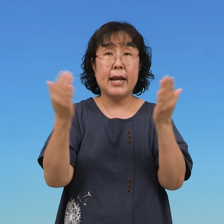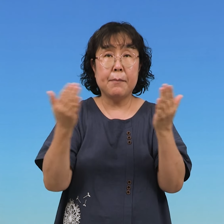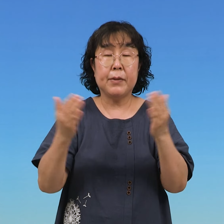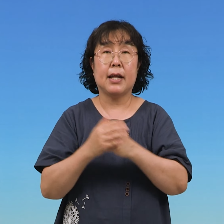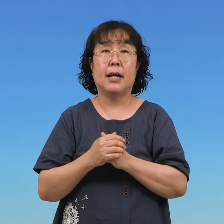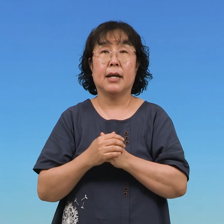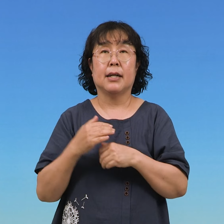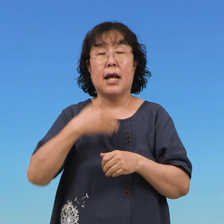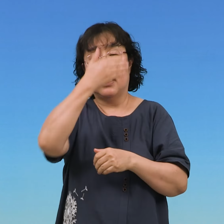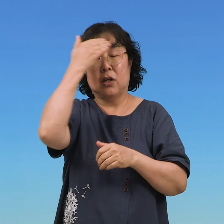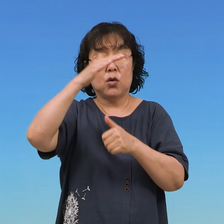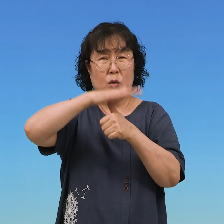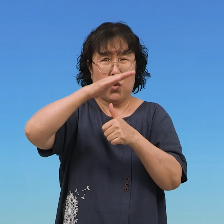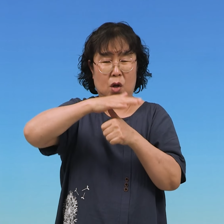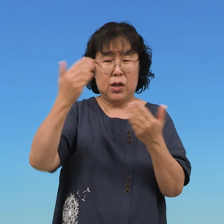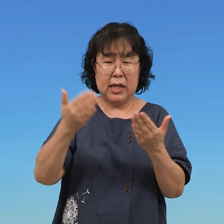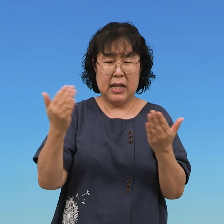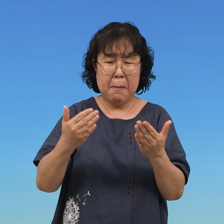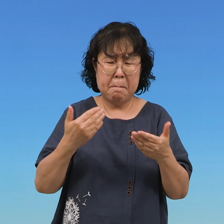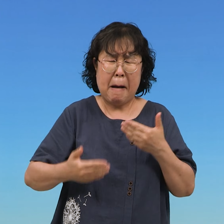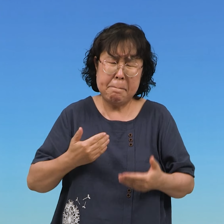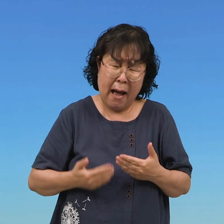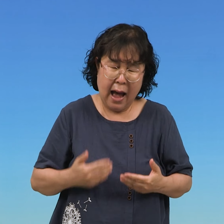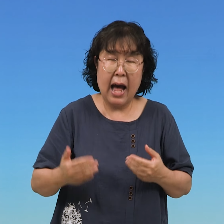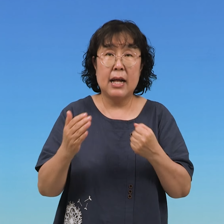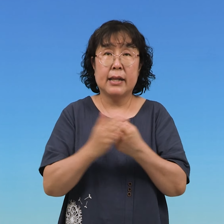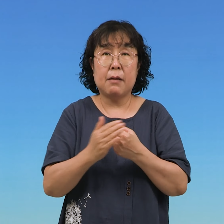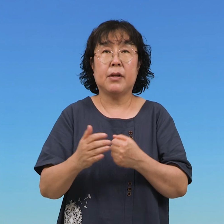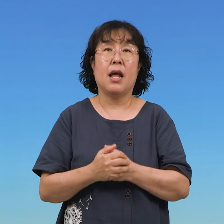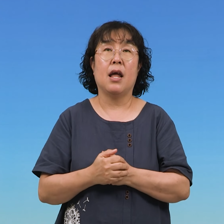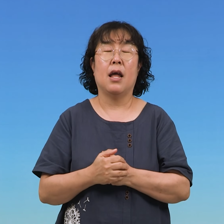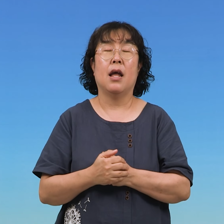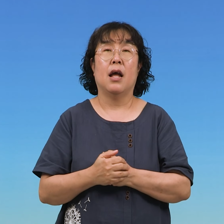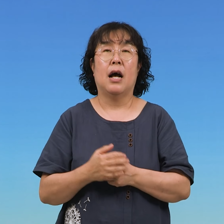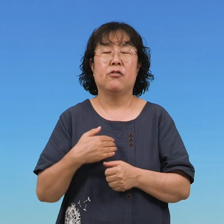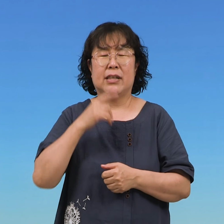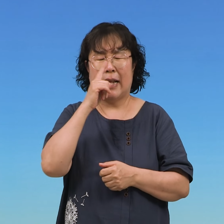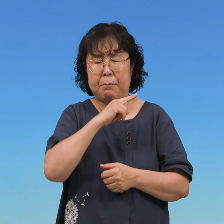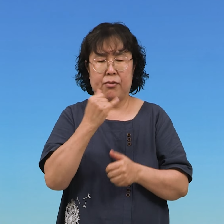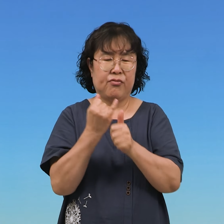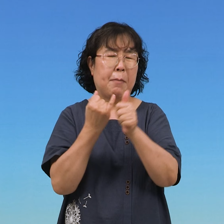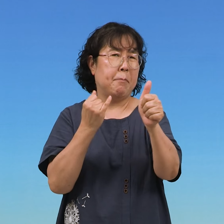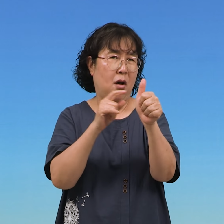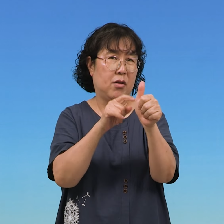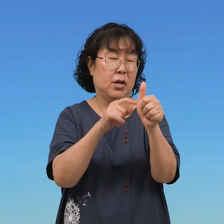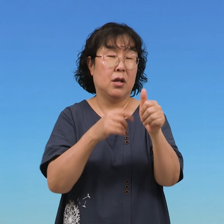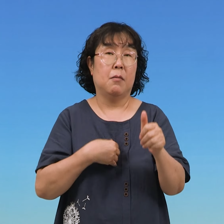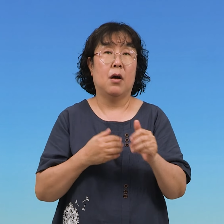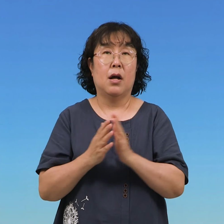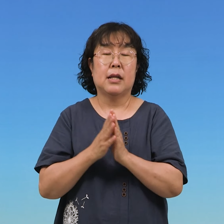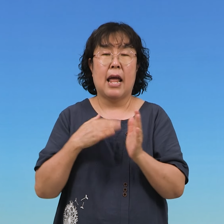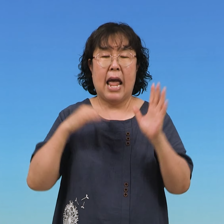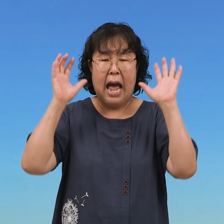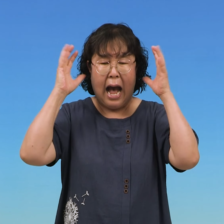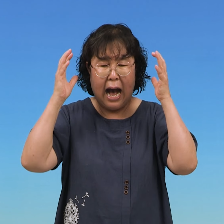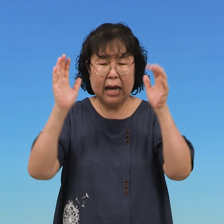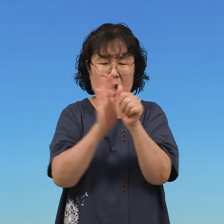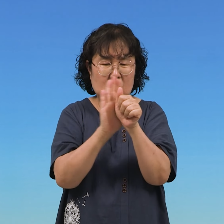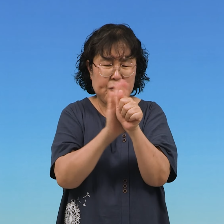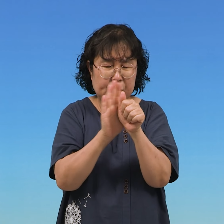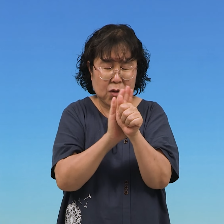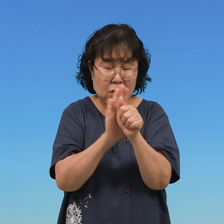이제 청소년 사역에 미쳐가지고요, 정말 내가 너무한 남편이었습니다. 아이 뭐 기저귀도